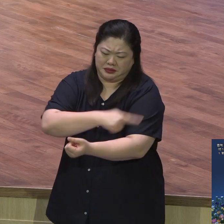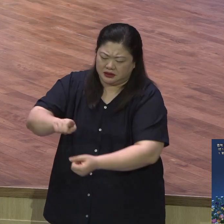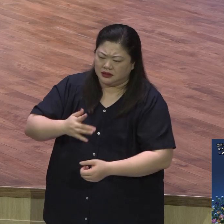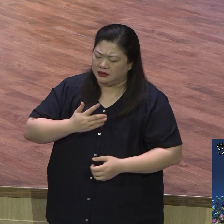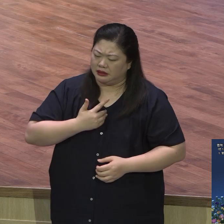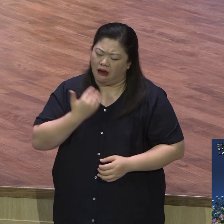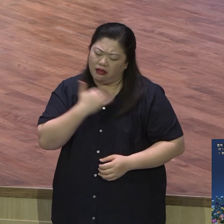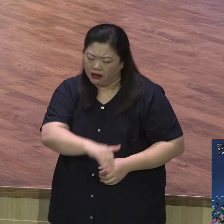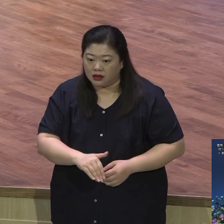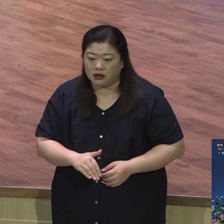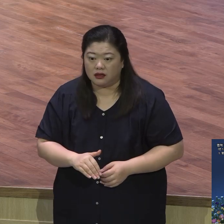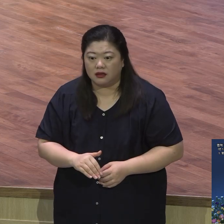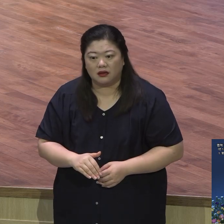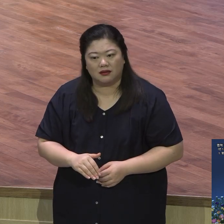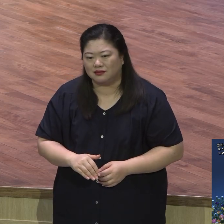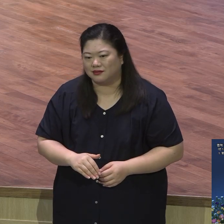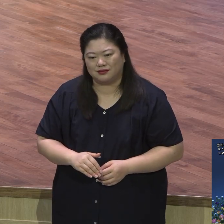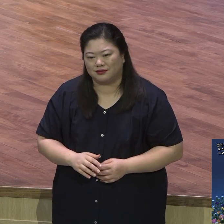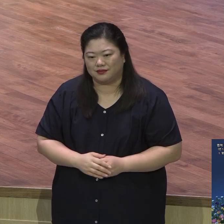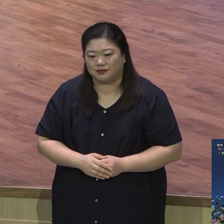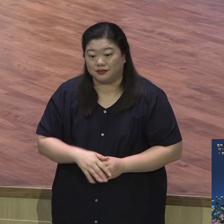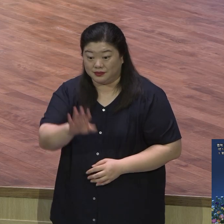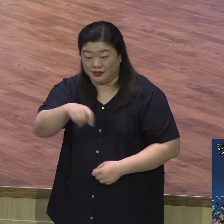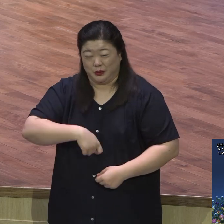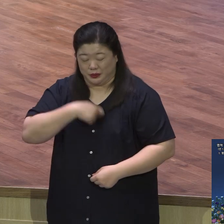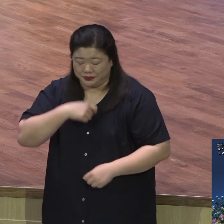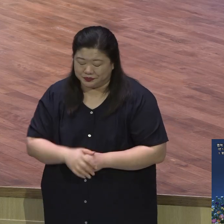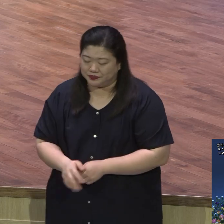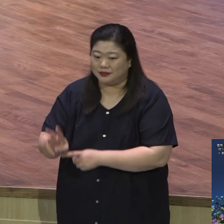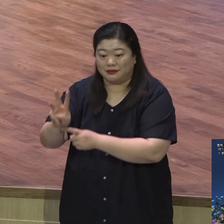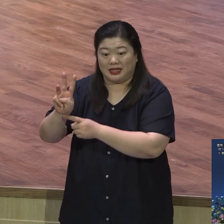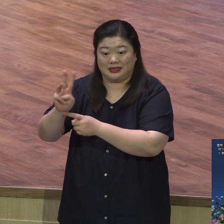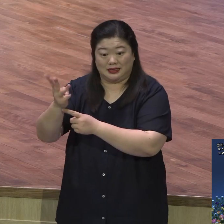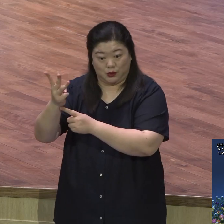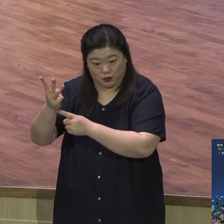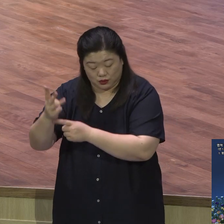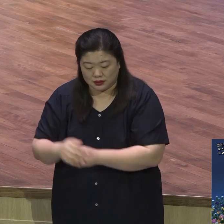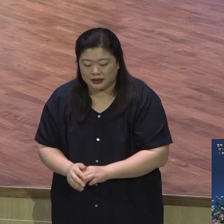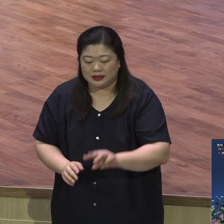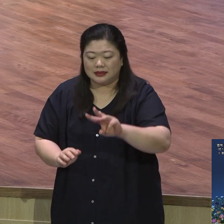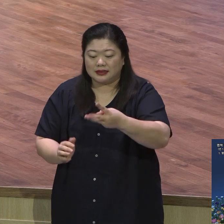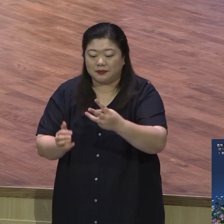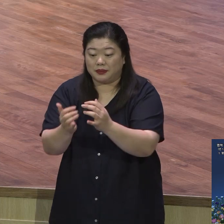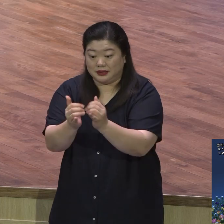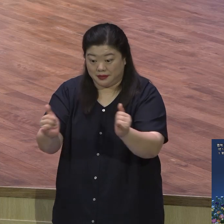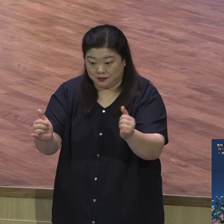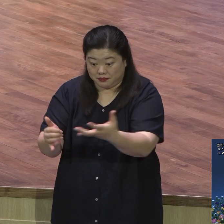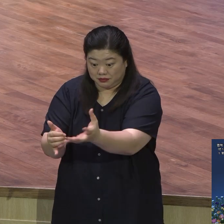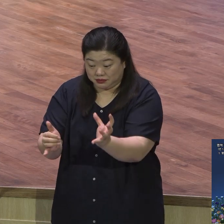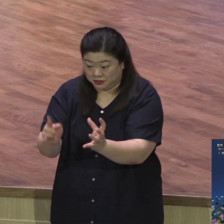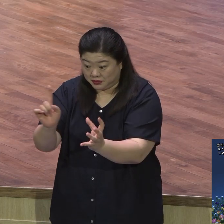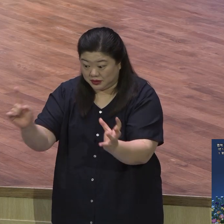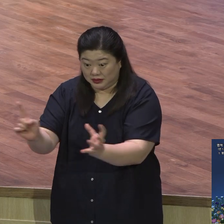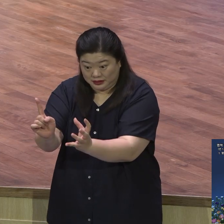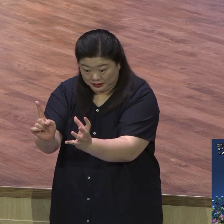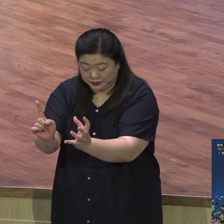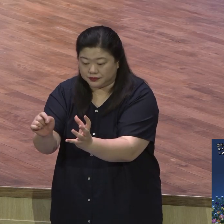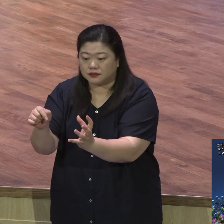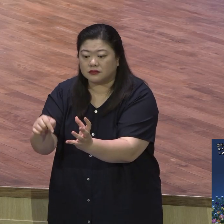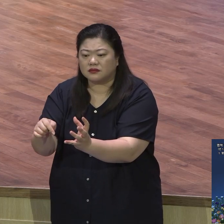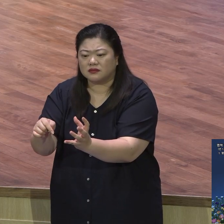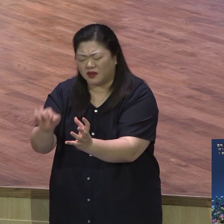없어 스스로 사실 기도원과 산비명 용사는요. 성리 이후에 붙여진 명칭이지 그전에는